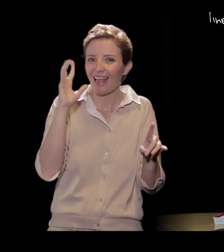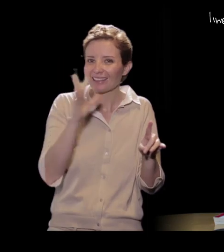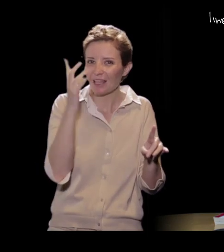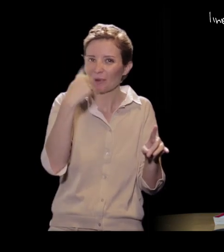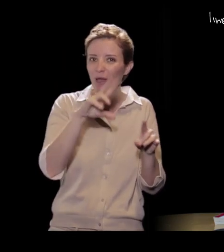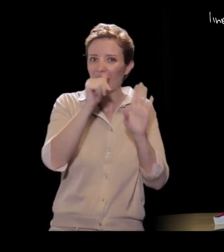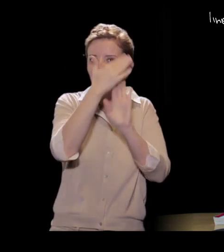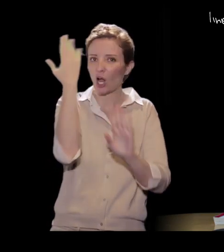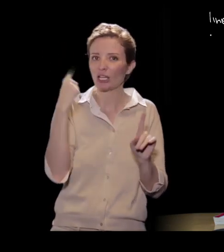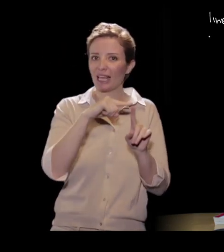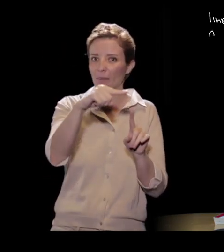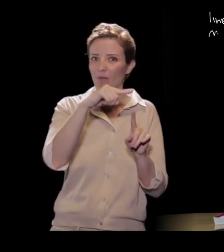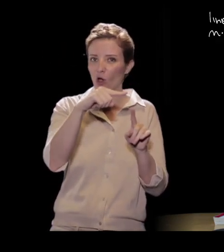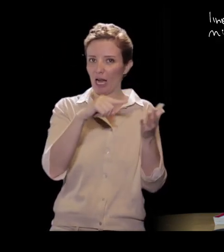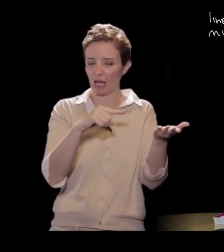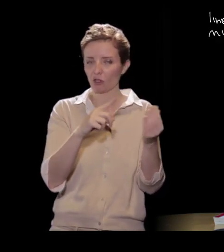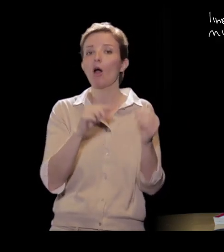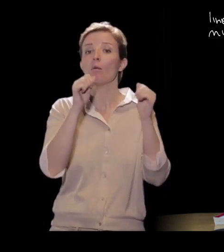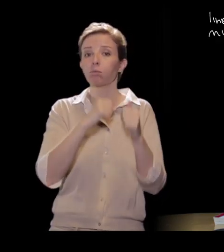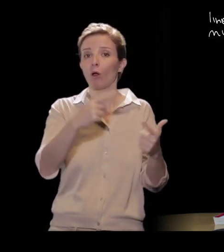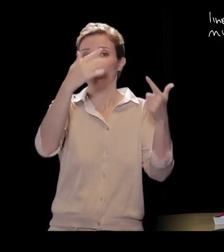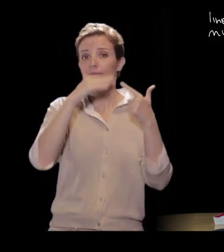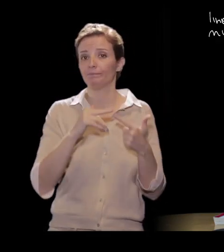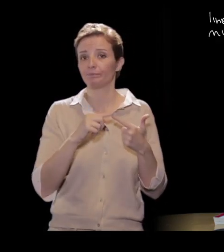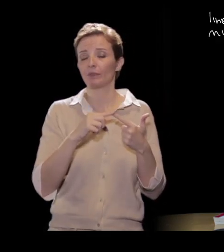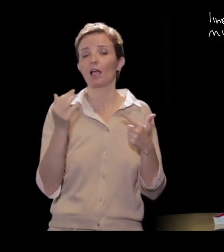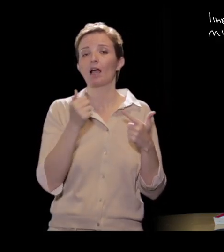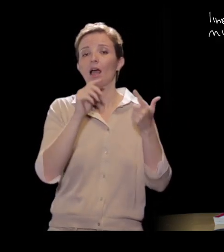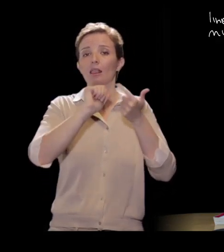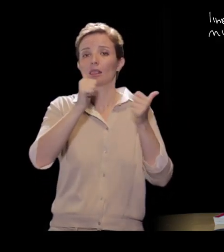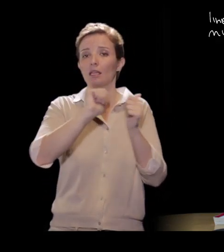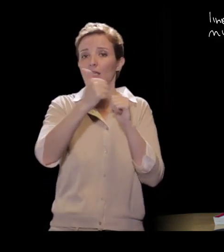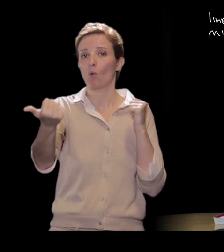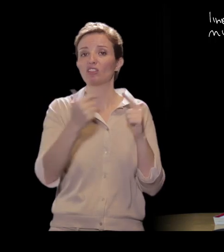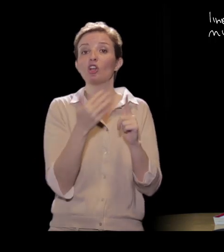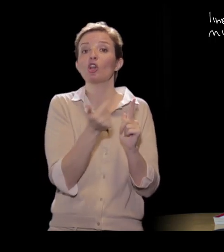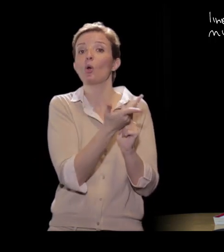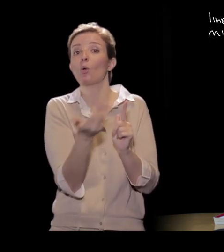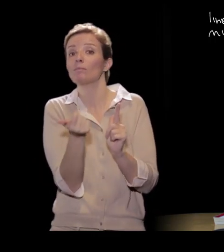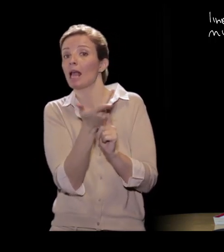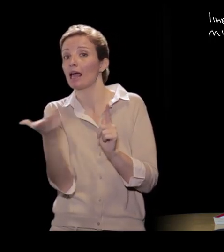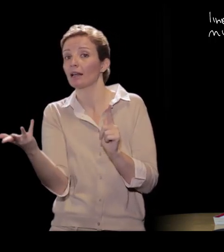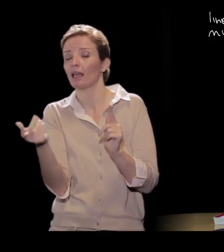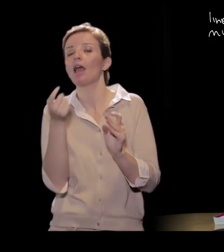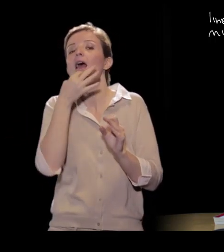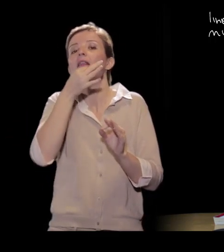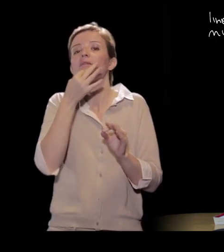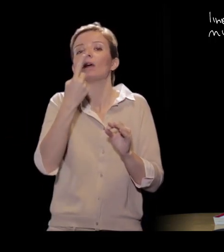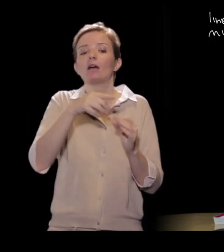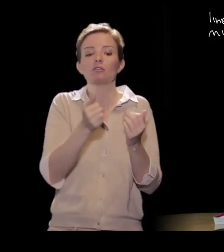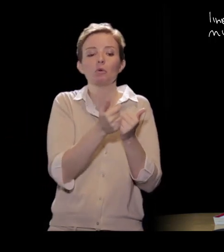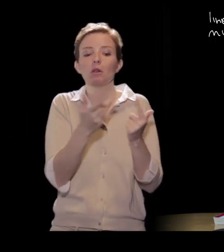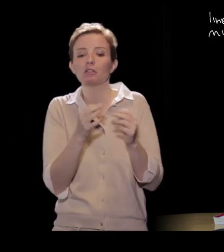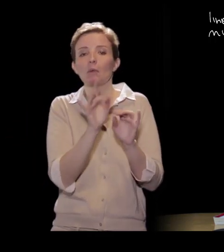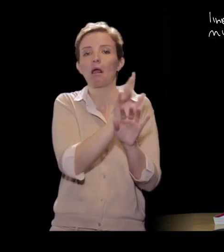cui l'incognita di primo grado possiamo avere delle disequazioni numeriche che sono quelle disequazioni in cui non compaiono